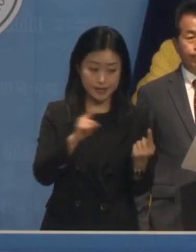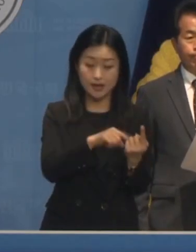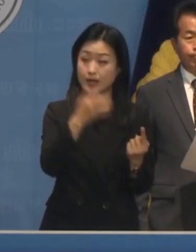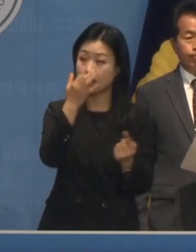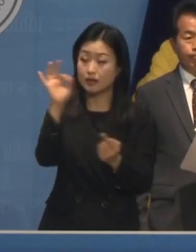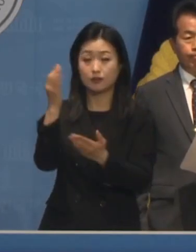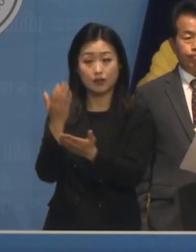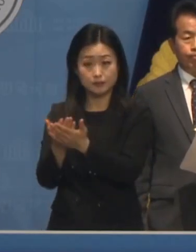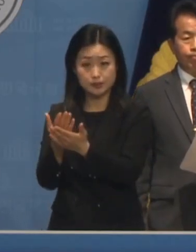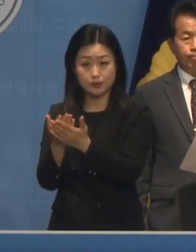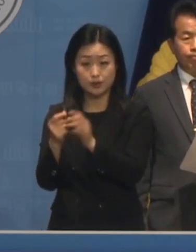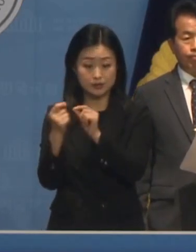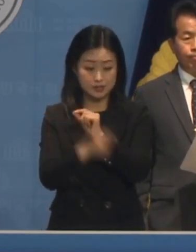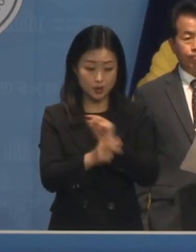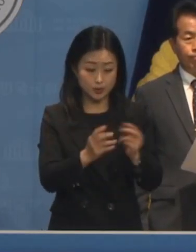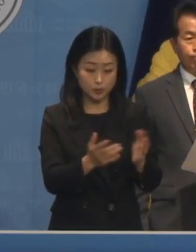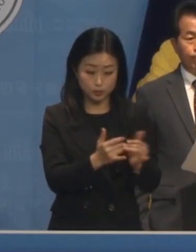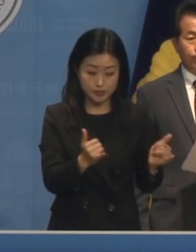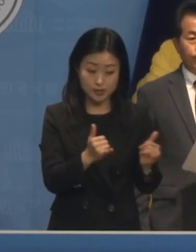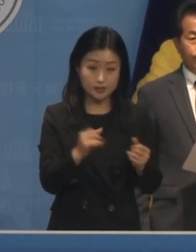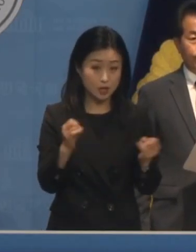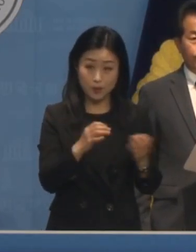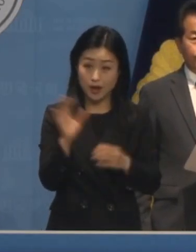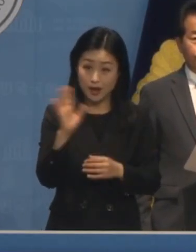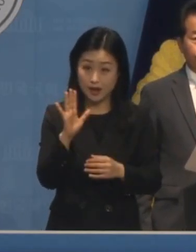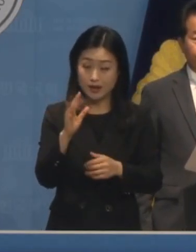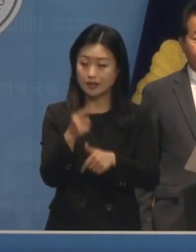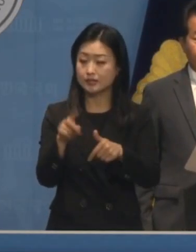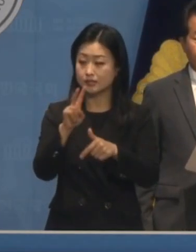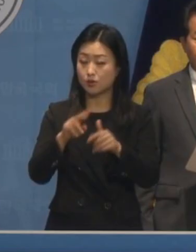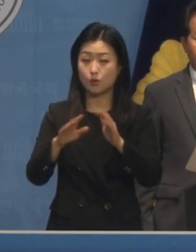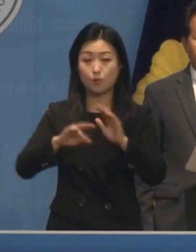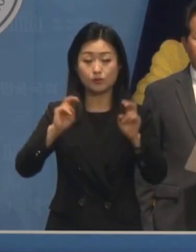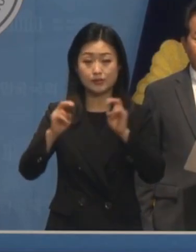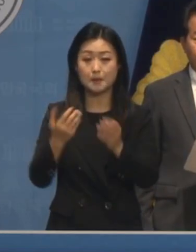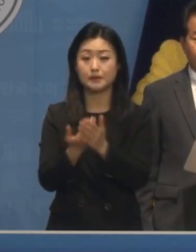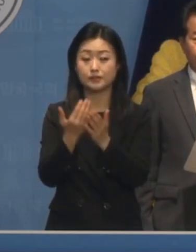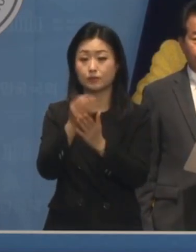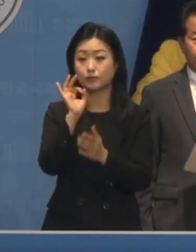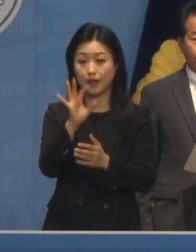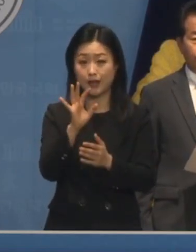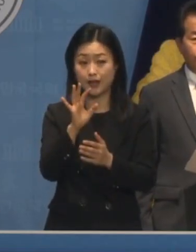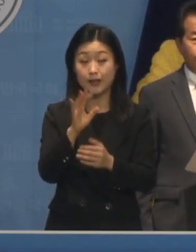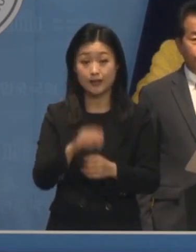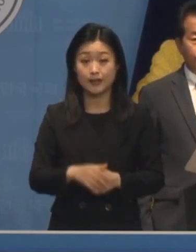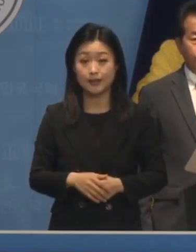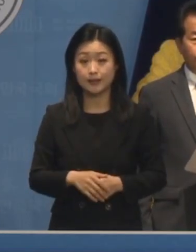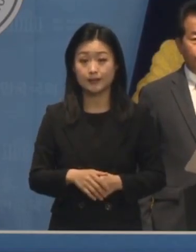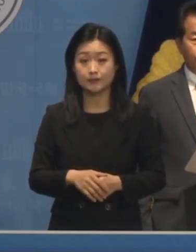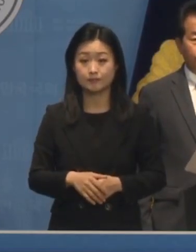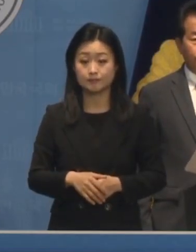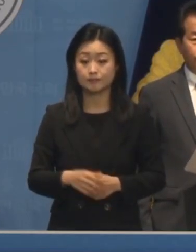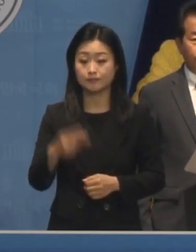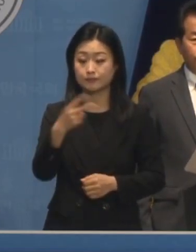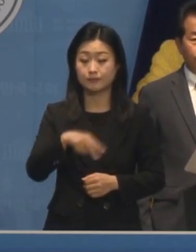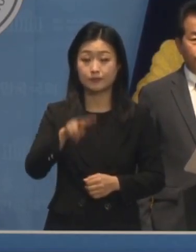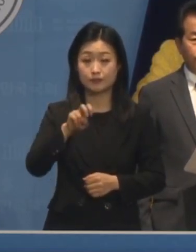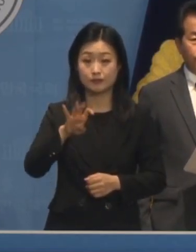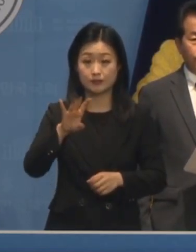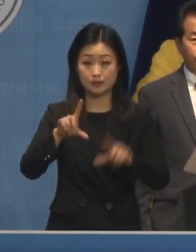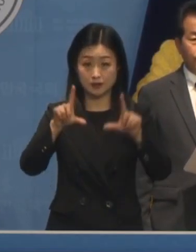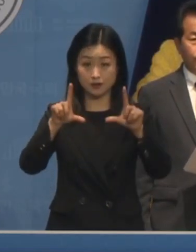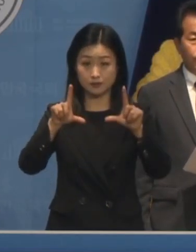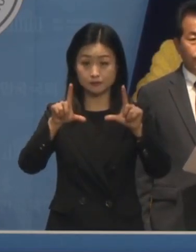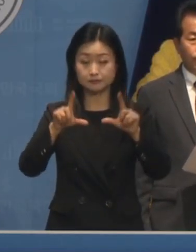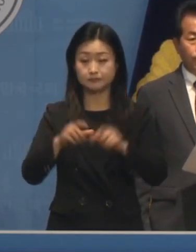노동조합과 대화하지 않는다면 인천공항의 발전은 없습니다 인천공항 지역 지부는 2024년